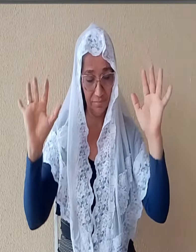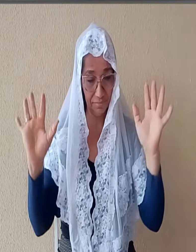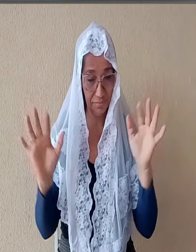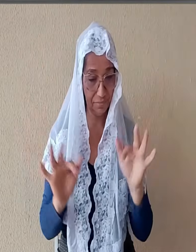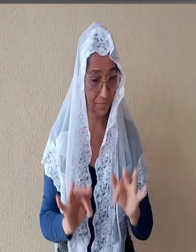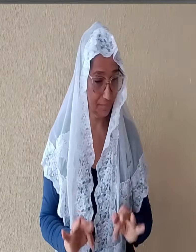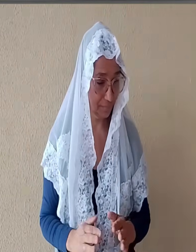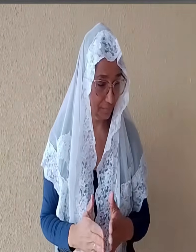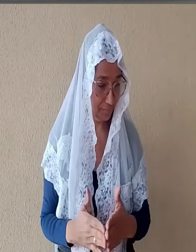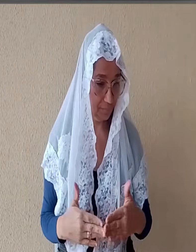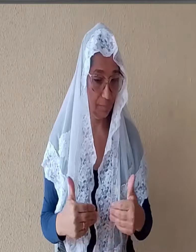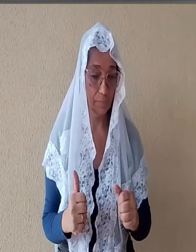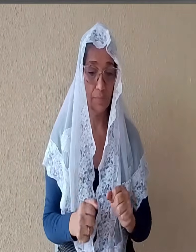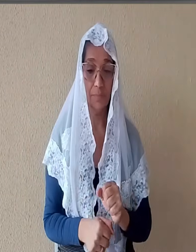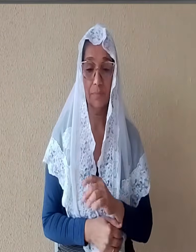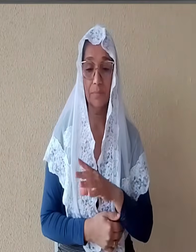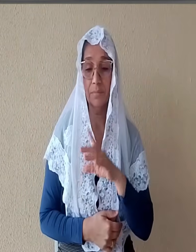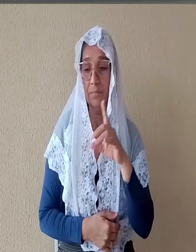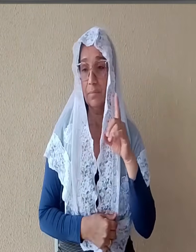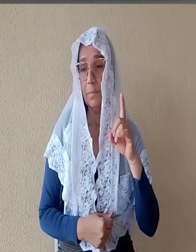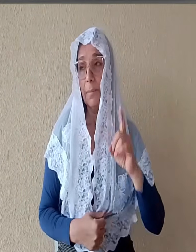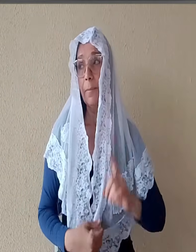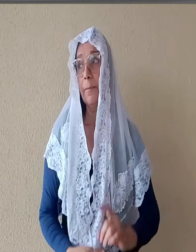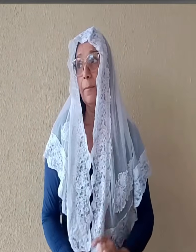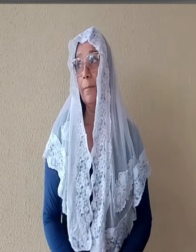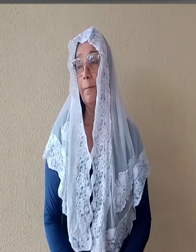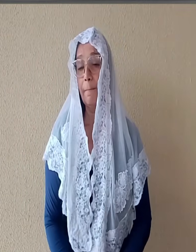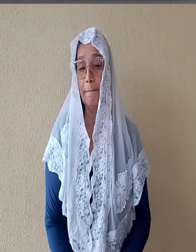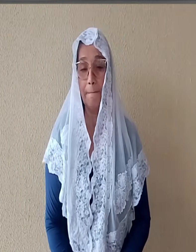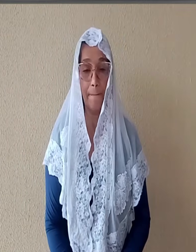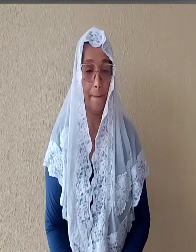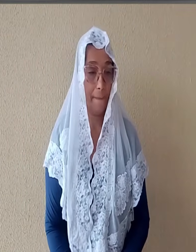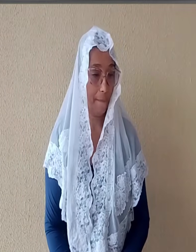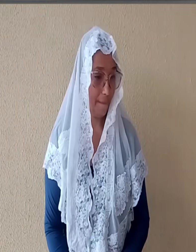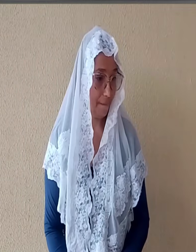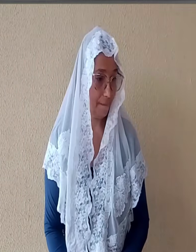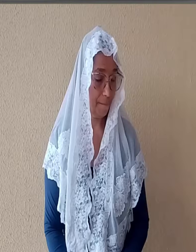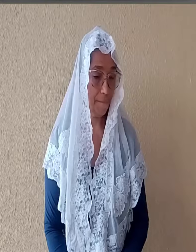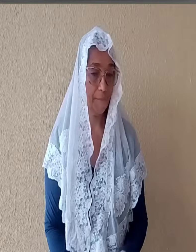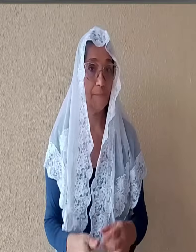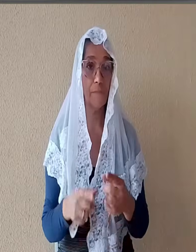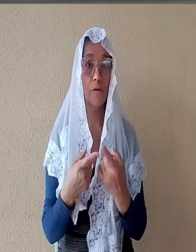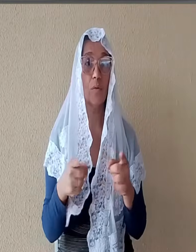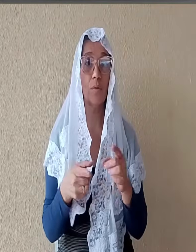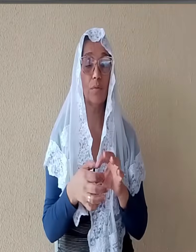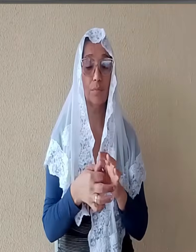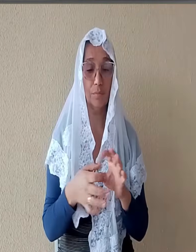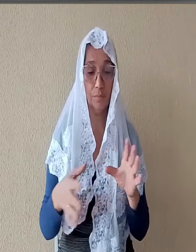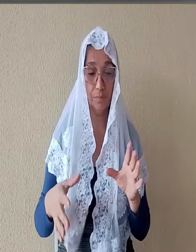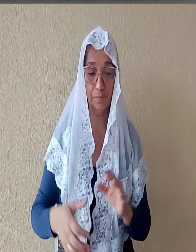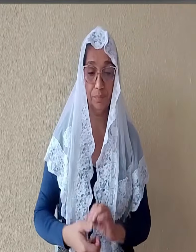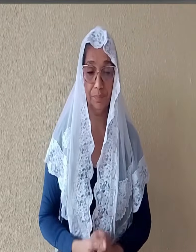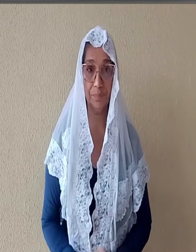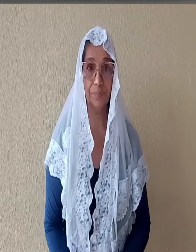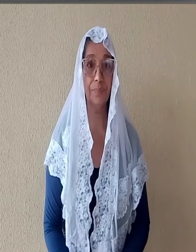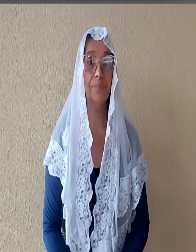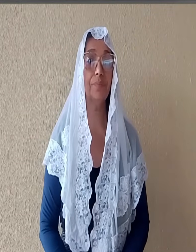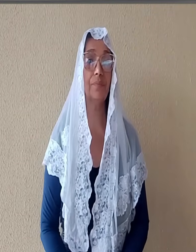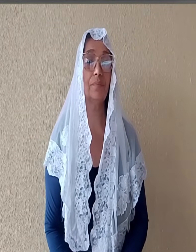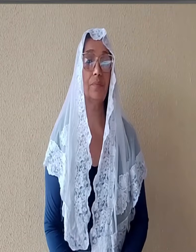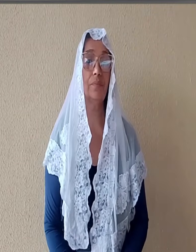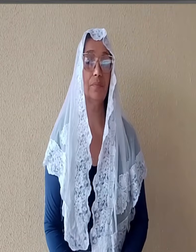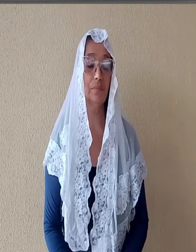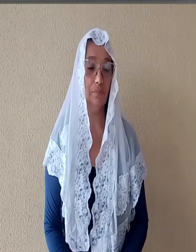Deus. Aleluia. Irmãos, na comunhão, quem tem outro hino pode chamar. Glória a Jesus. Glória a Deus. O hino